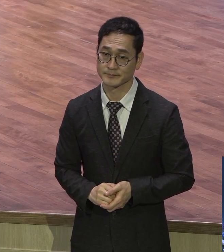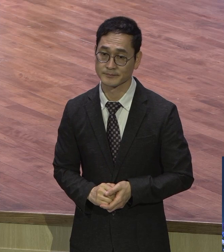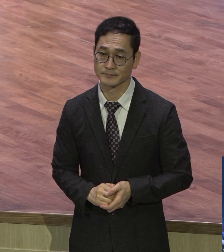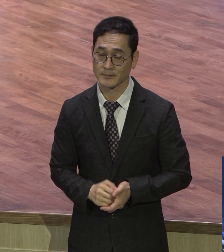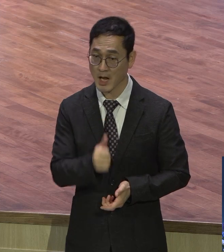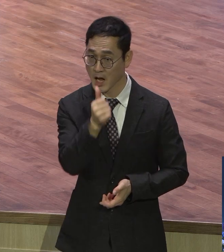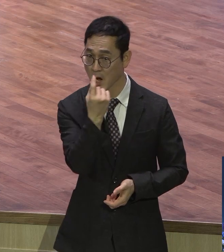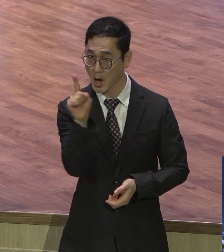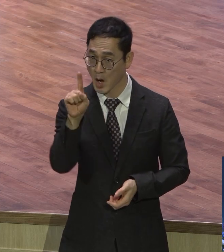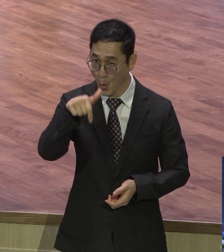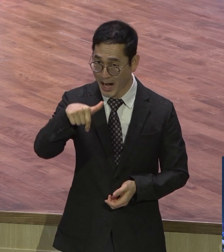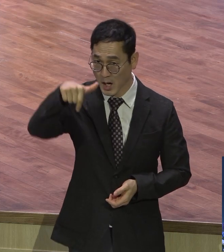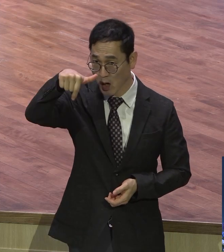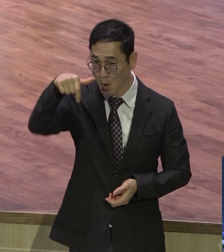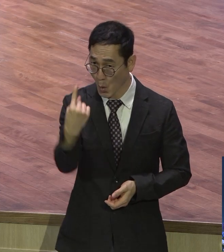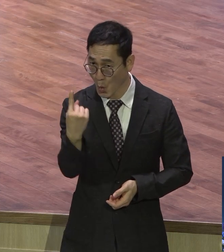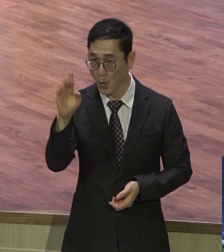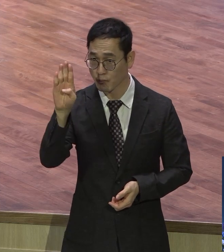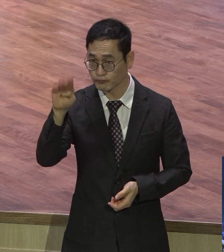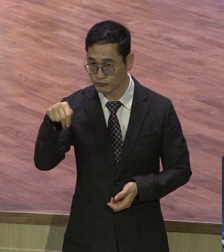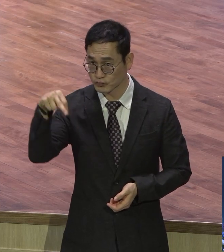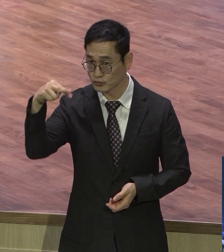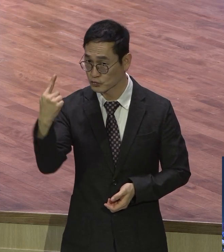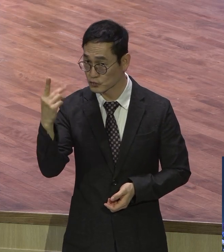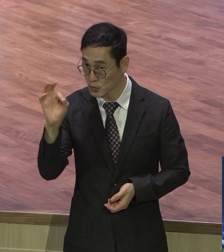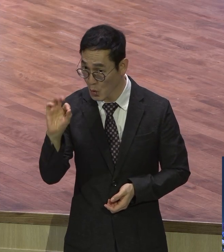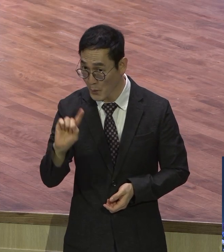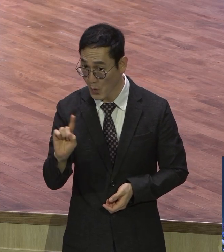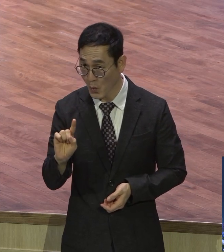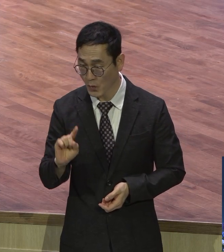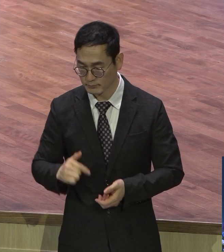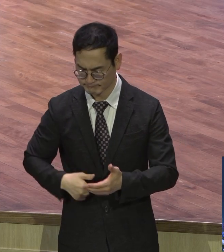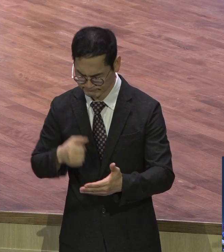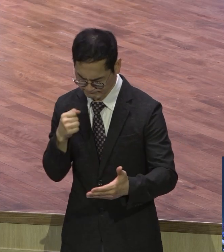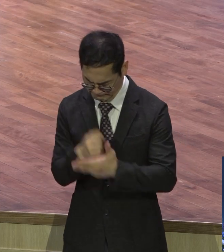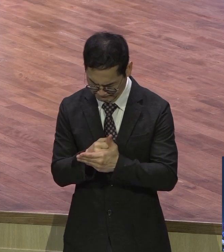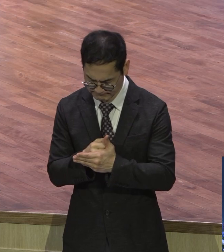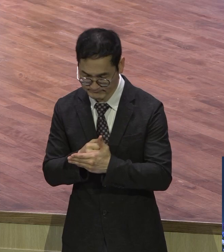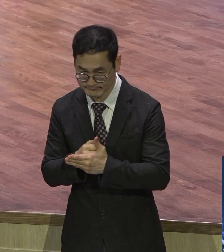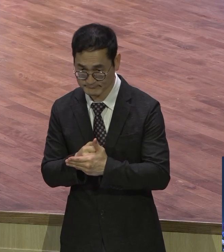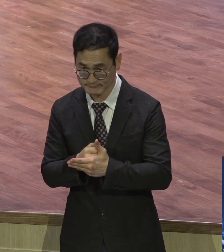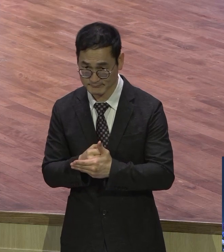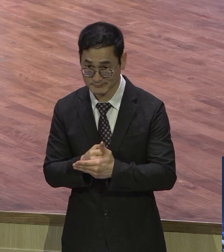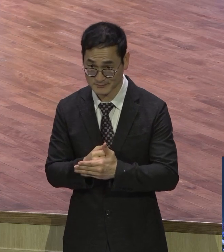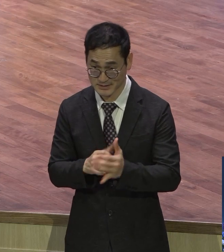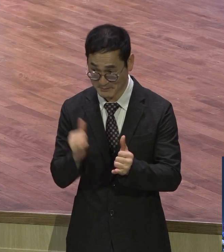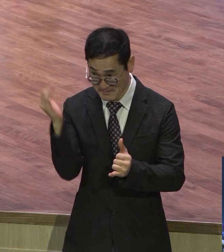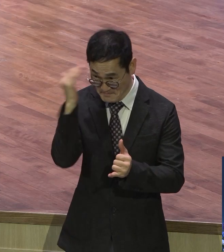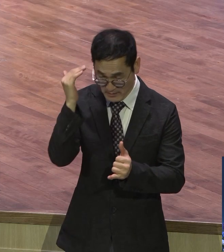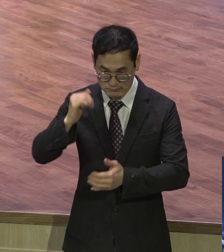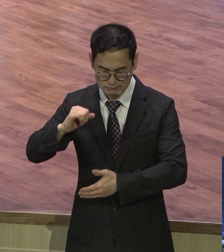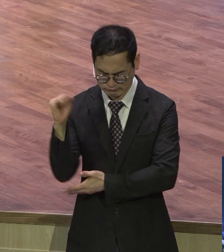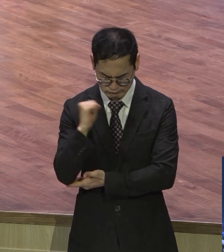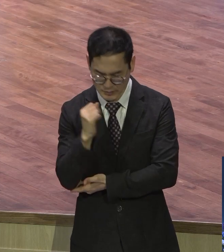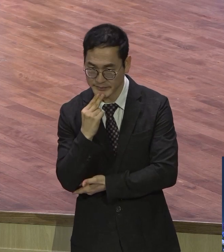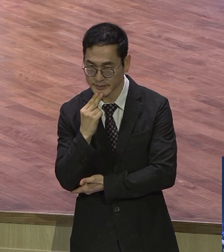태도나 결심이 확실하게 굳어져 흔들림이 없는 변화가 없는